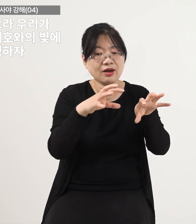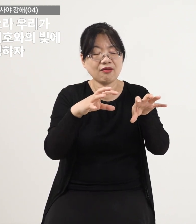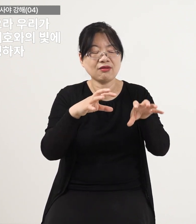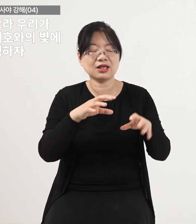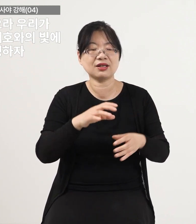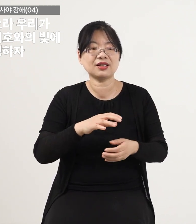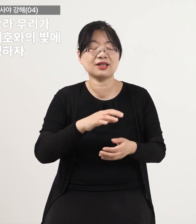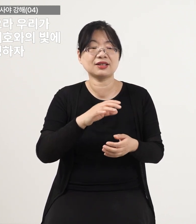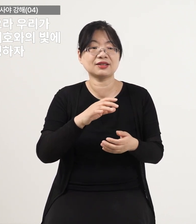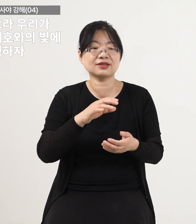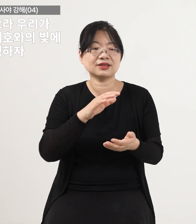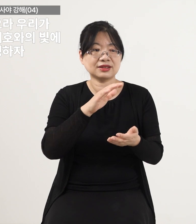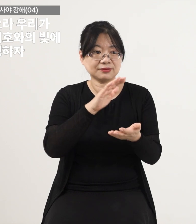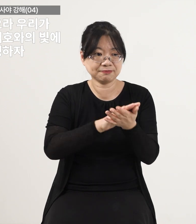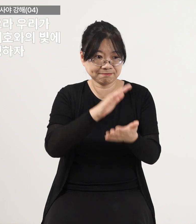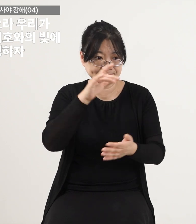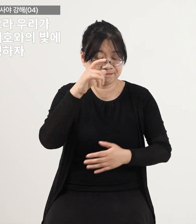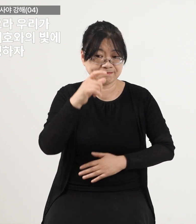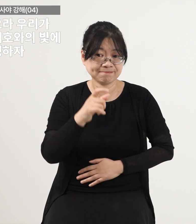격렬하게